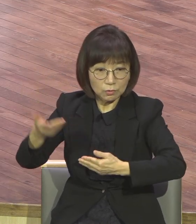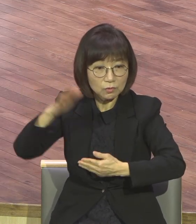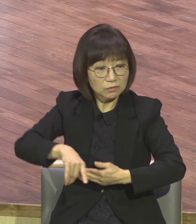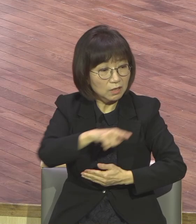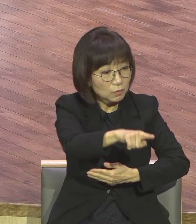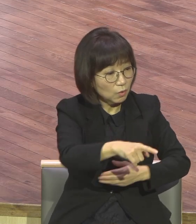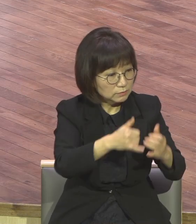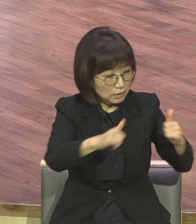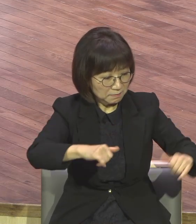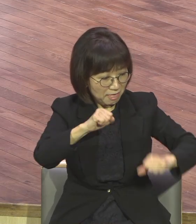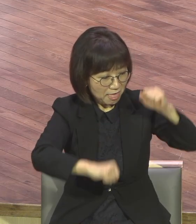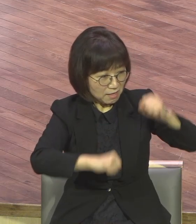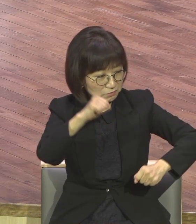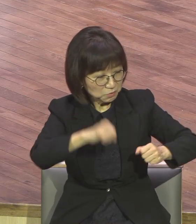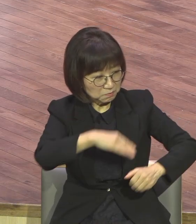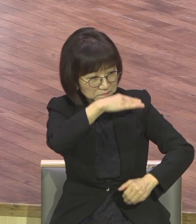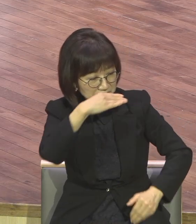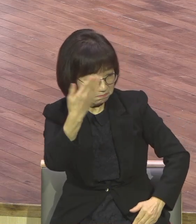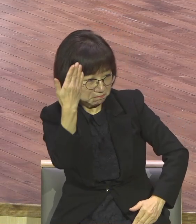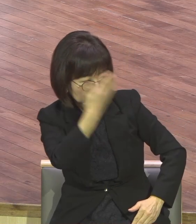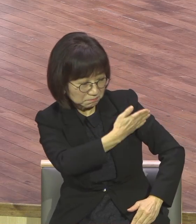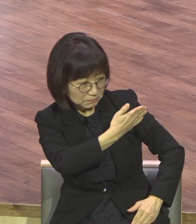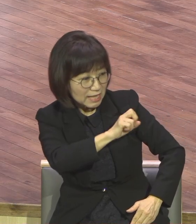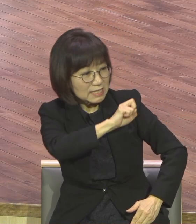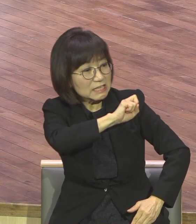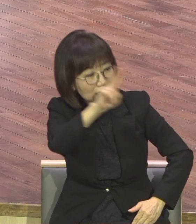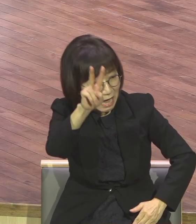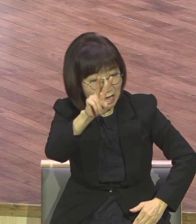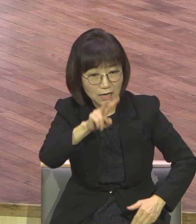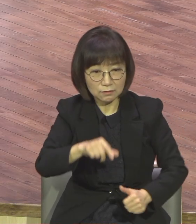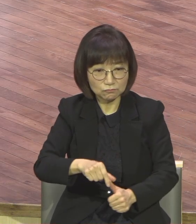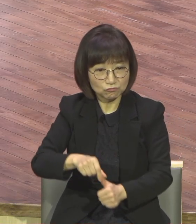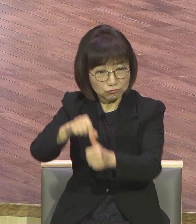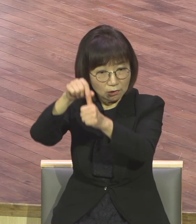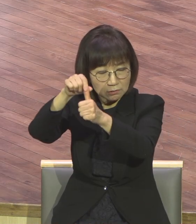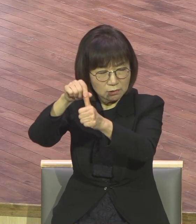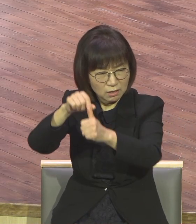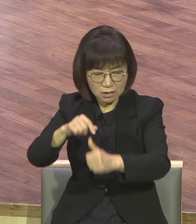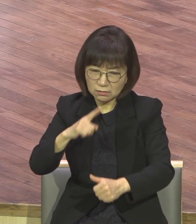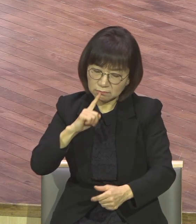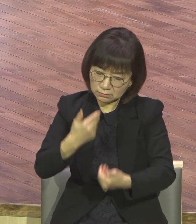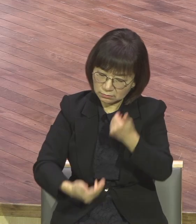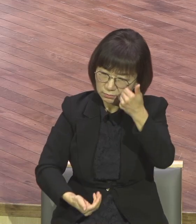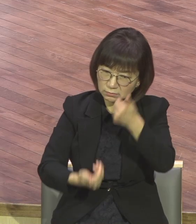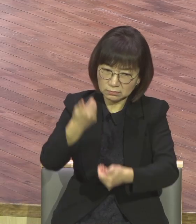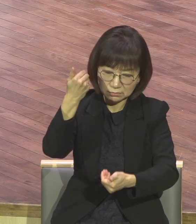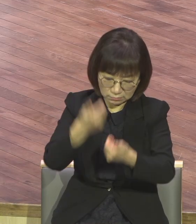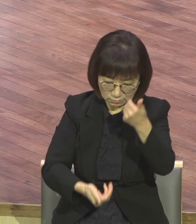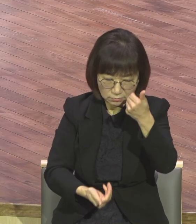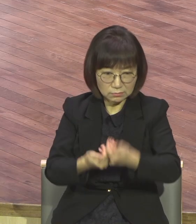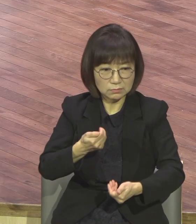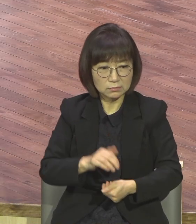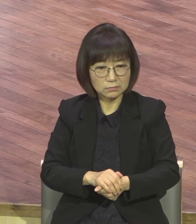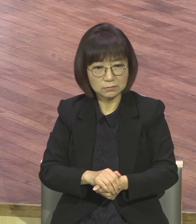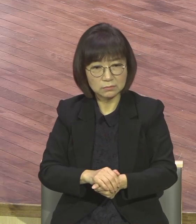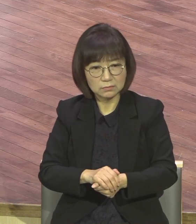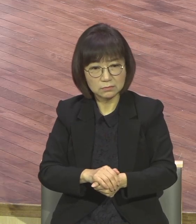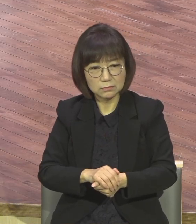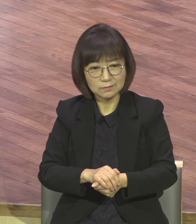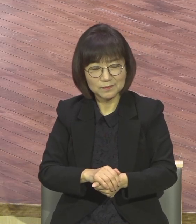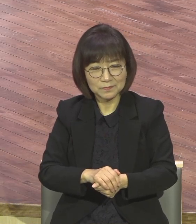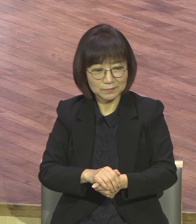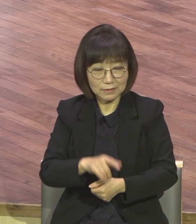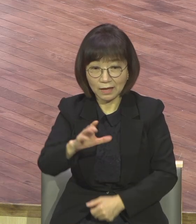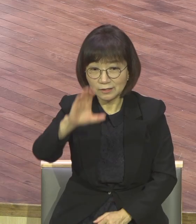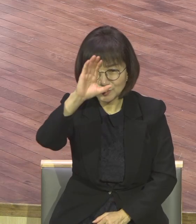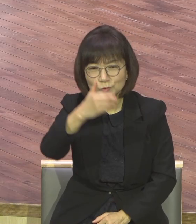윤리적 행위로 완성시키게 얻게 되는 이 구원으로 구원론이 흔들린다.